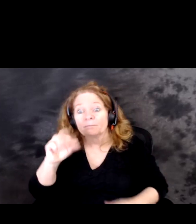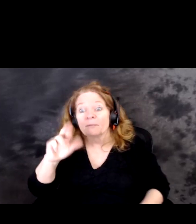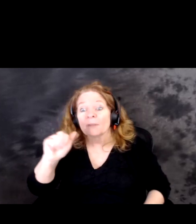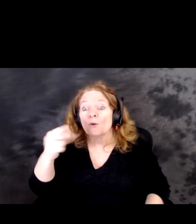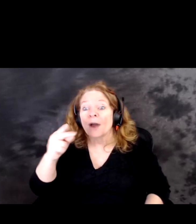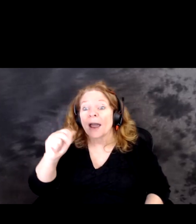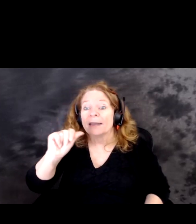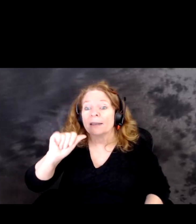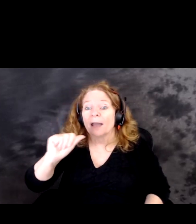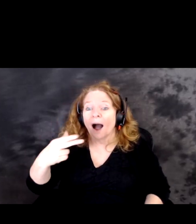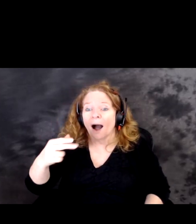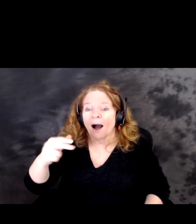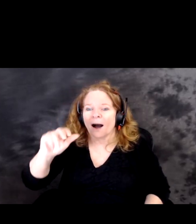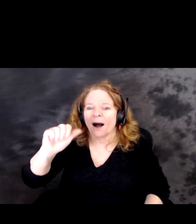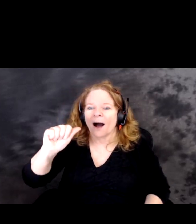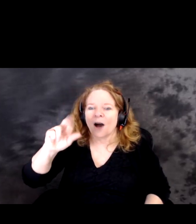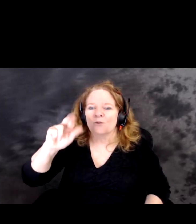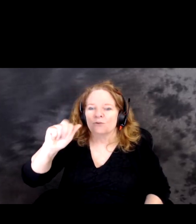nosotros.